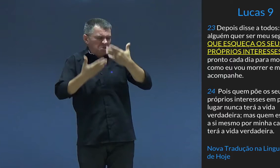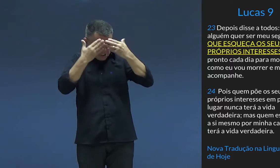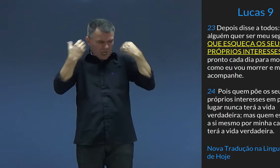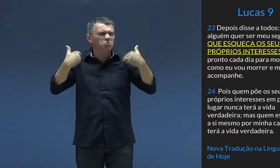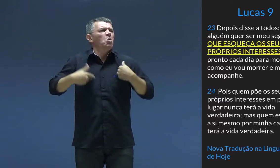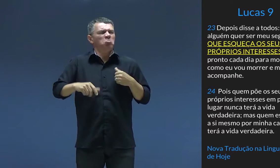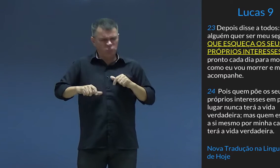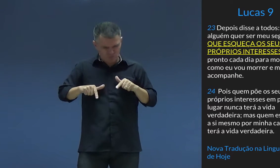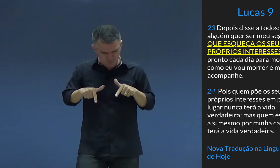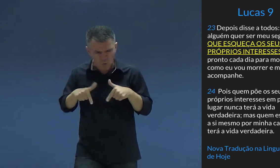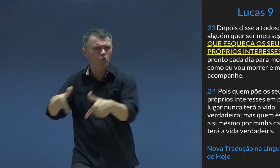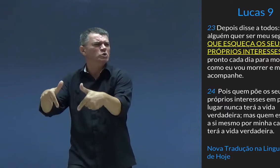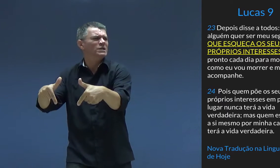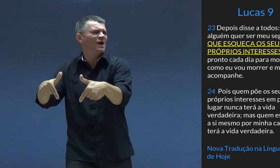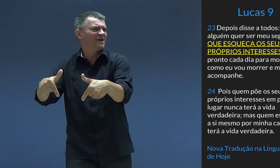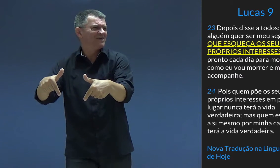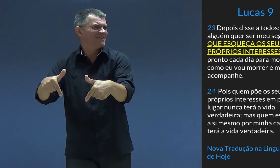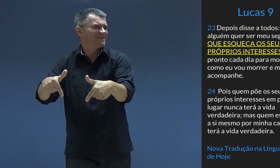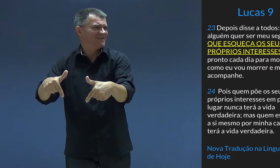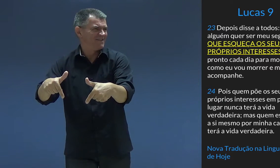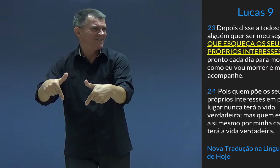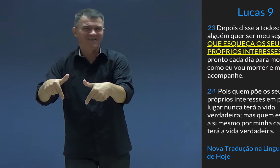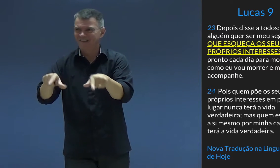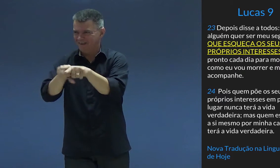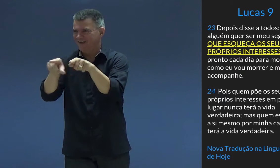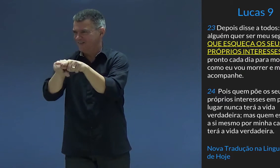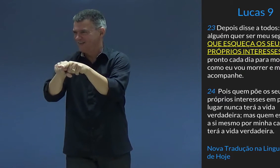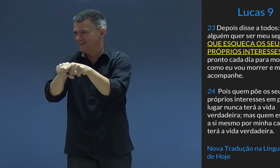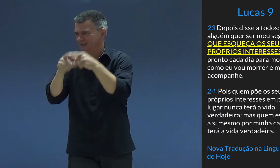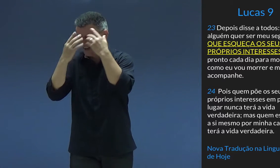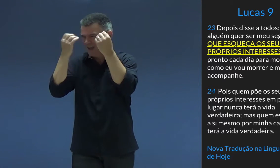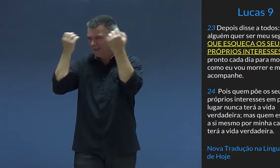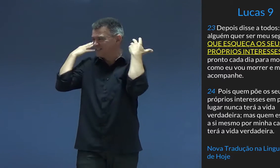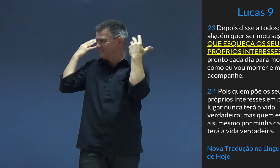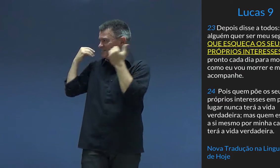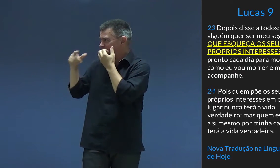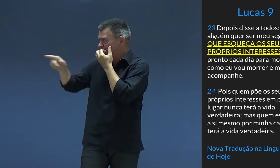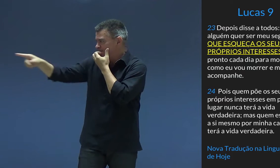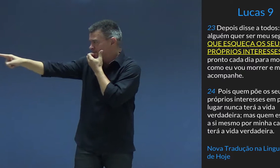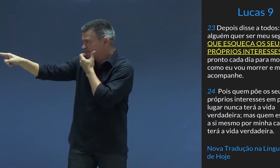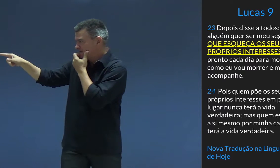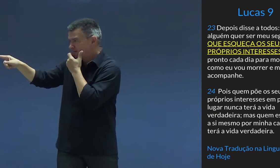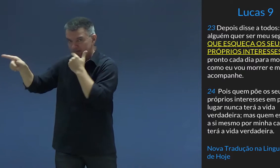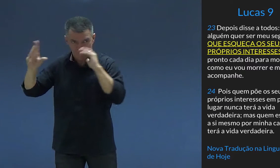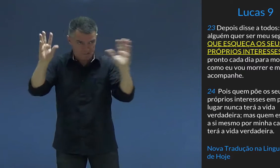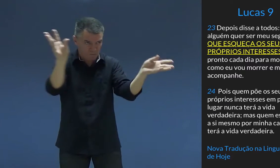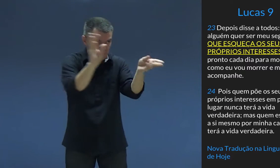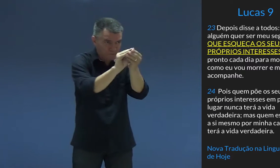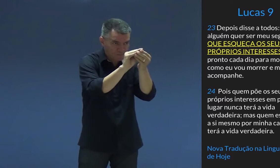ficar pensando nisso. Eu tenho que lutar, eu tenho que batalhar. Né? Então, esquecer os meus próprios